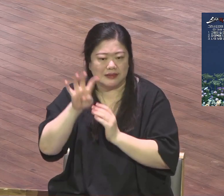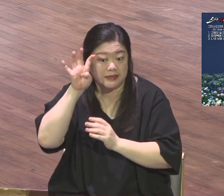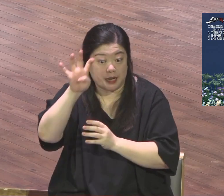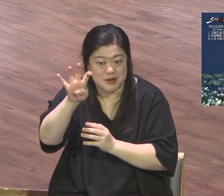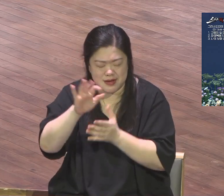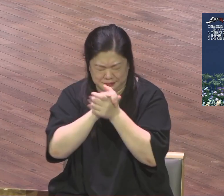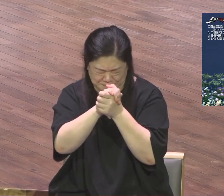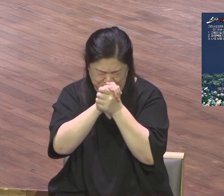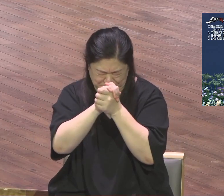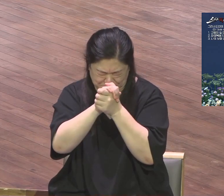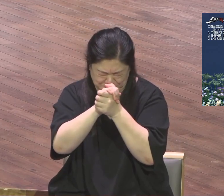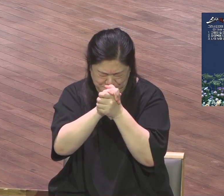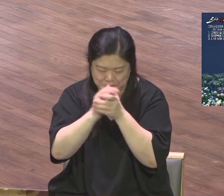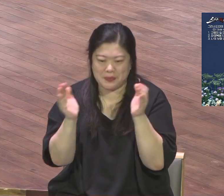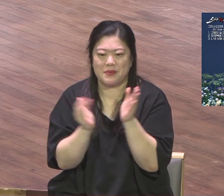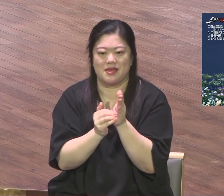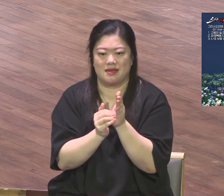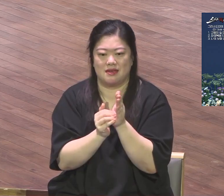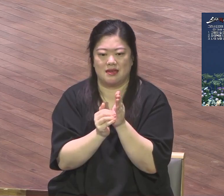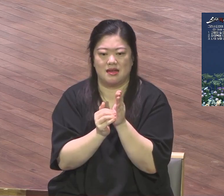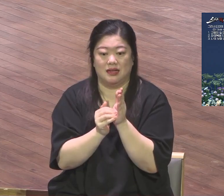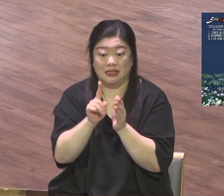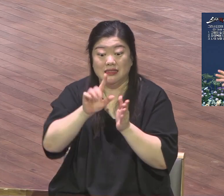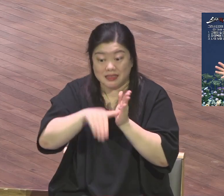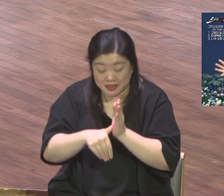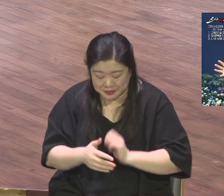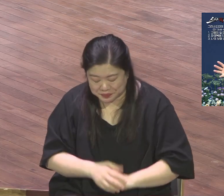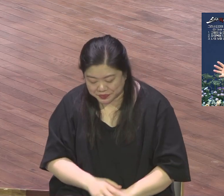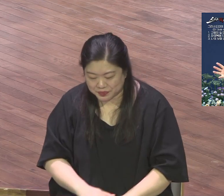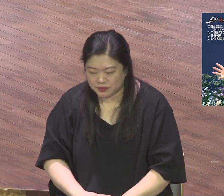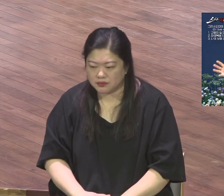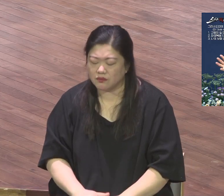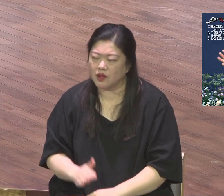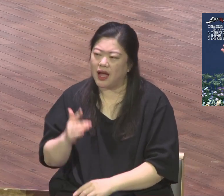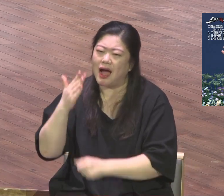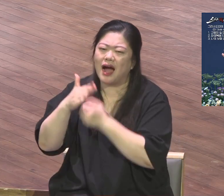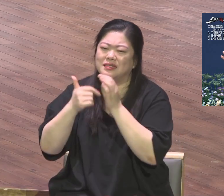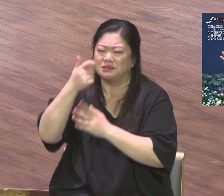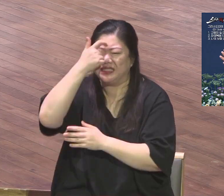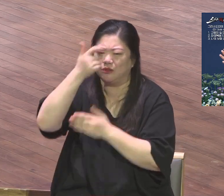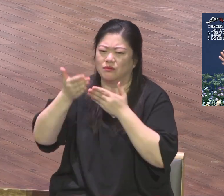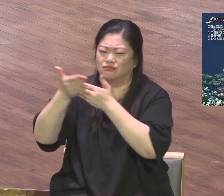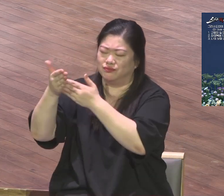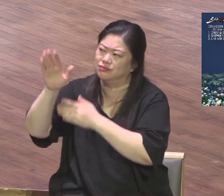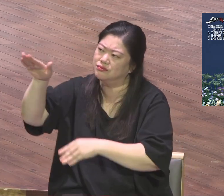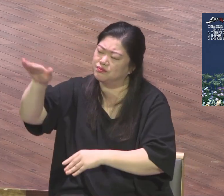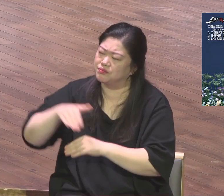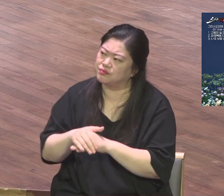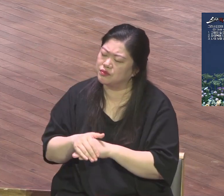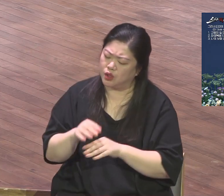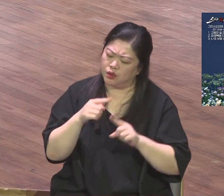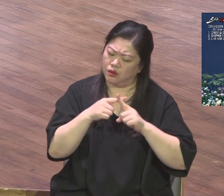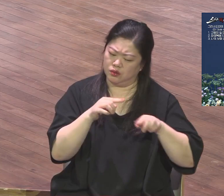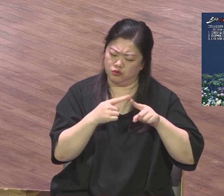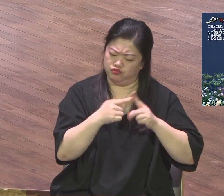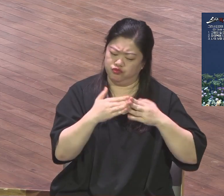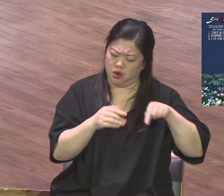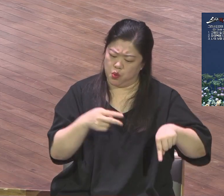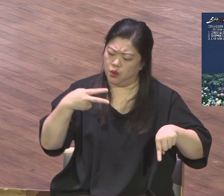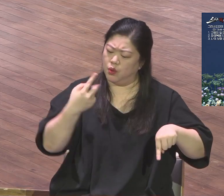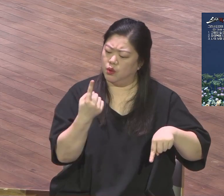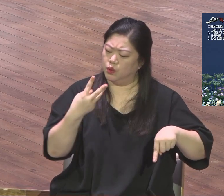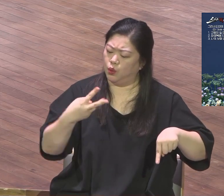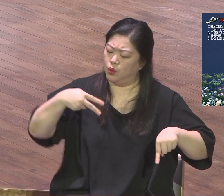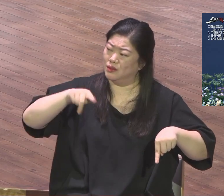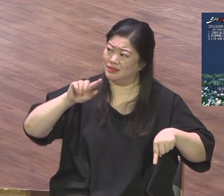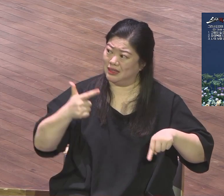저는 아무런 능력이 없는데 교회가 막 이렇게 붕을 해요. 섬에, 그 돌산 섬이잖아요. 섬인데 교인들이 막